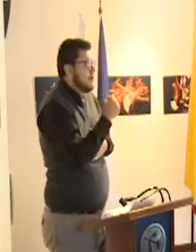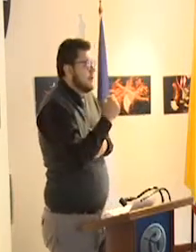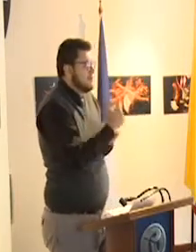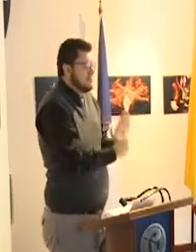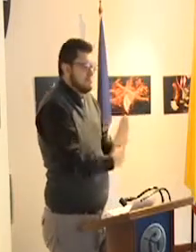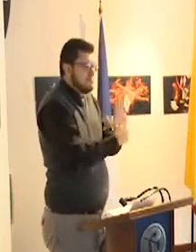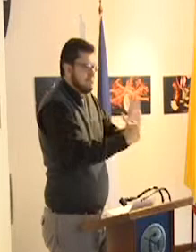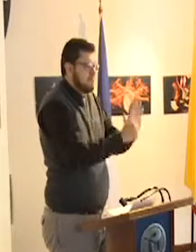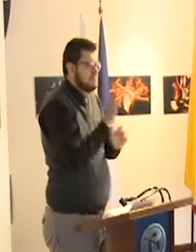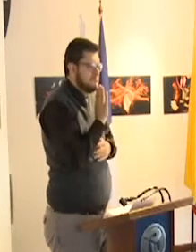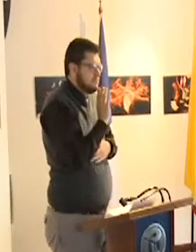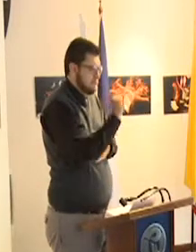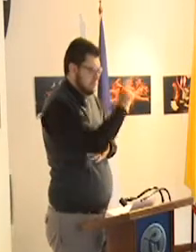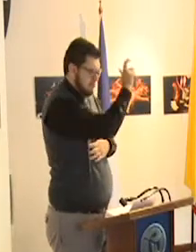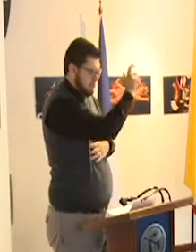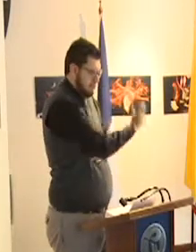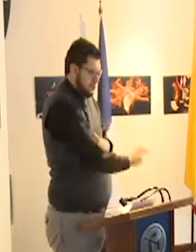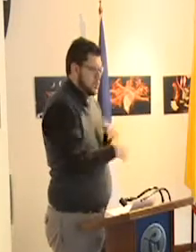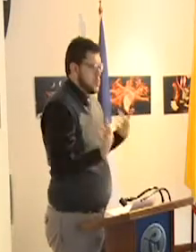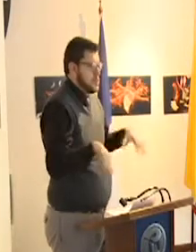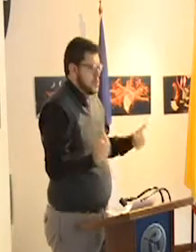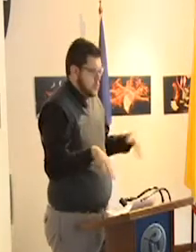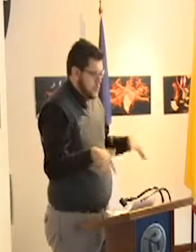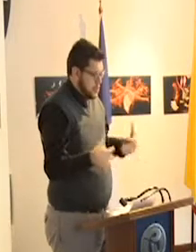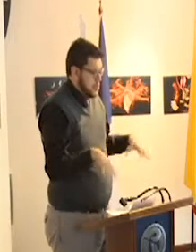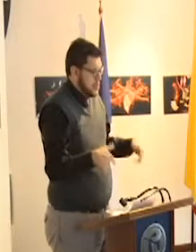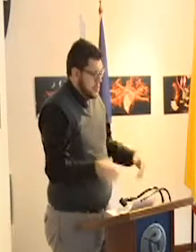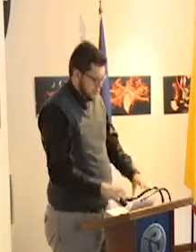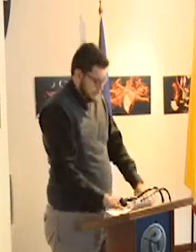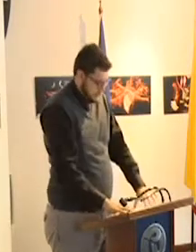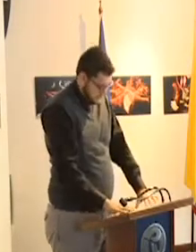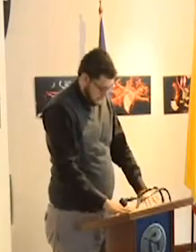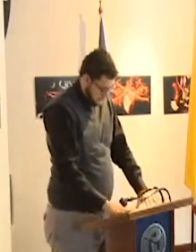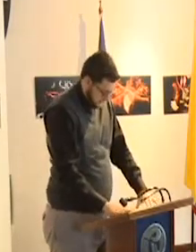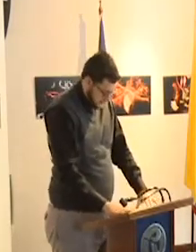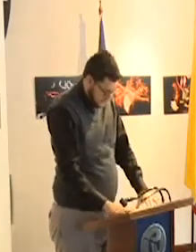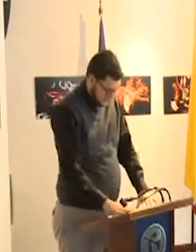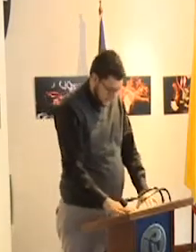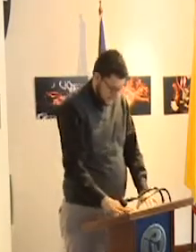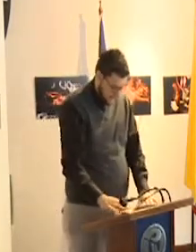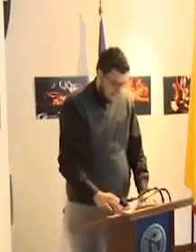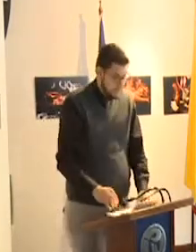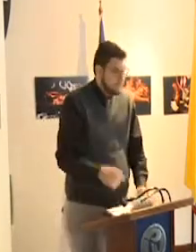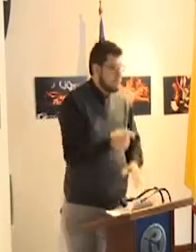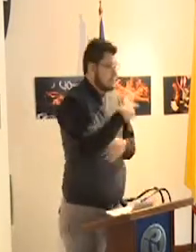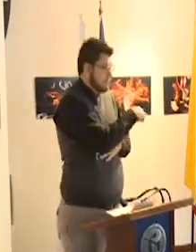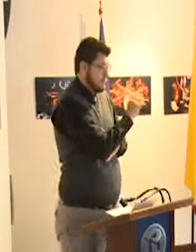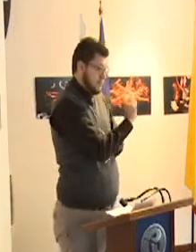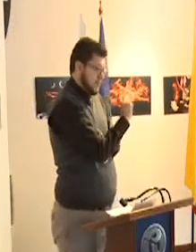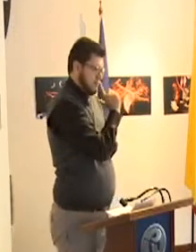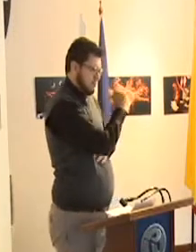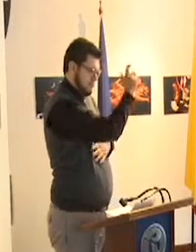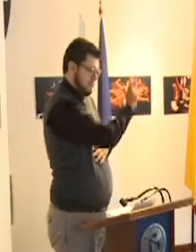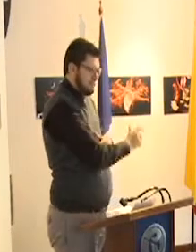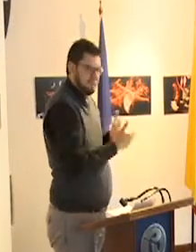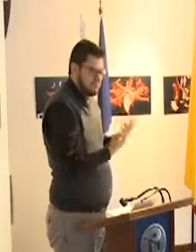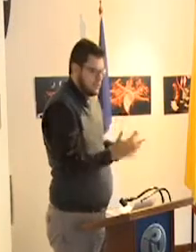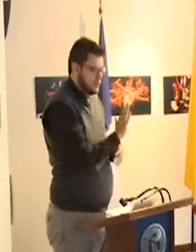Vamos a iniciar con la conferencia que va a estar a cargo del profesor Daniel Nicky.